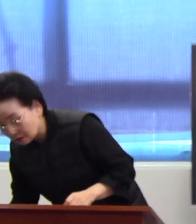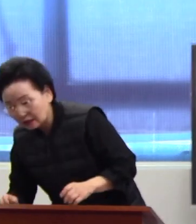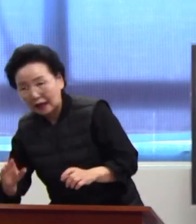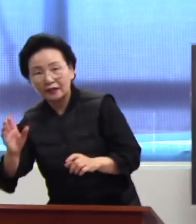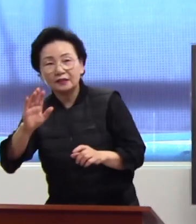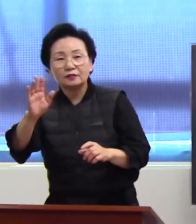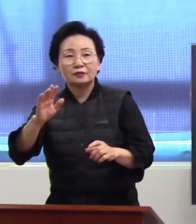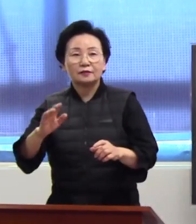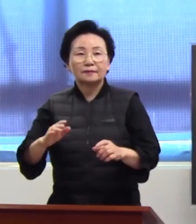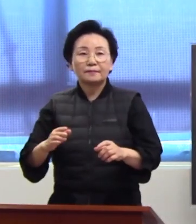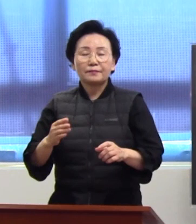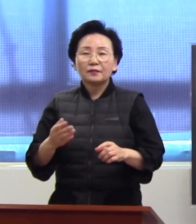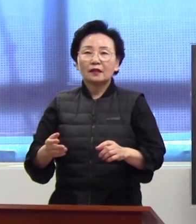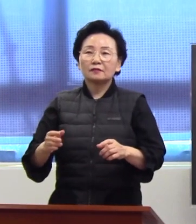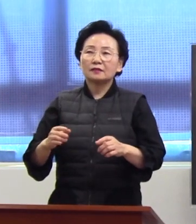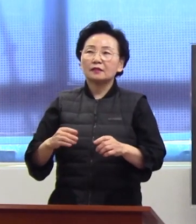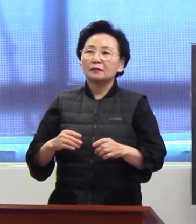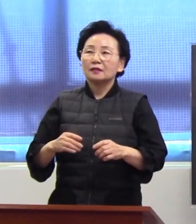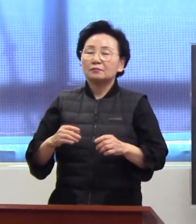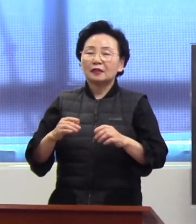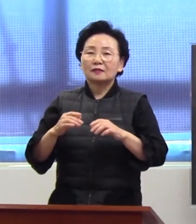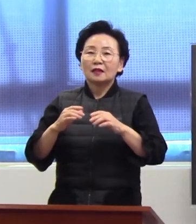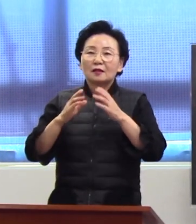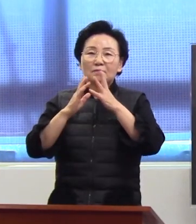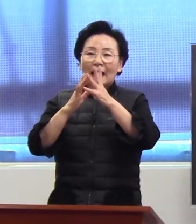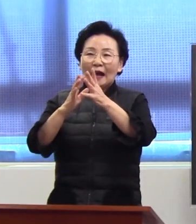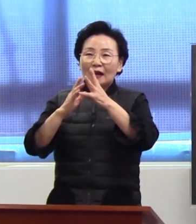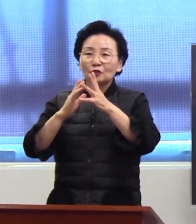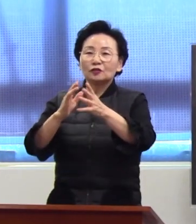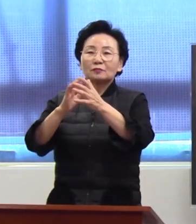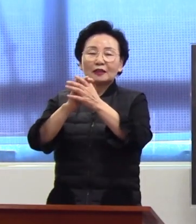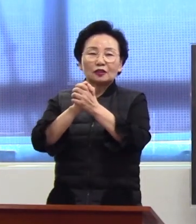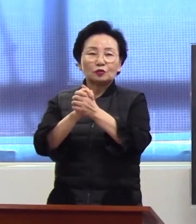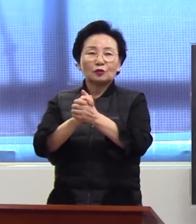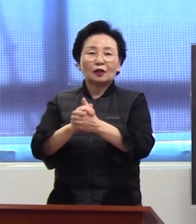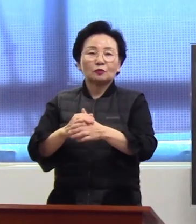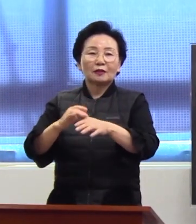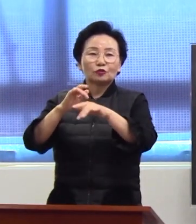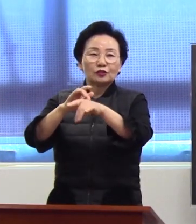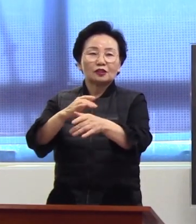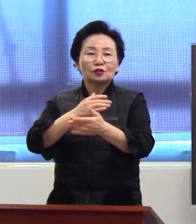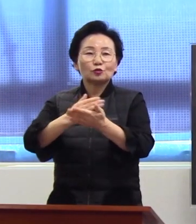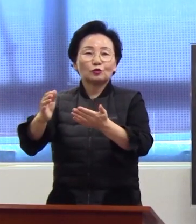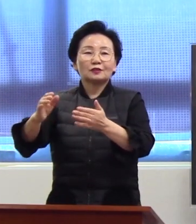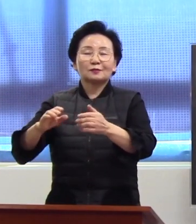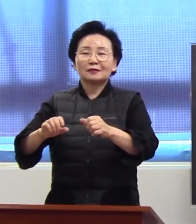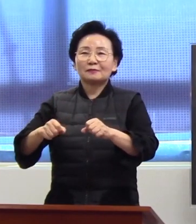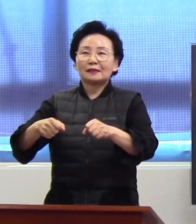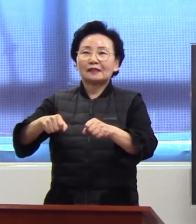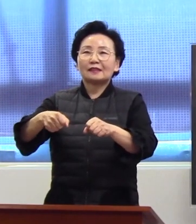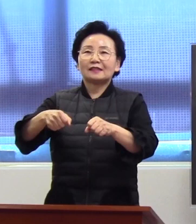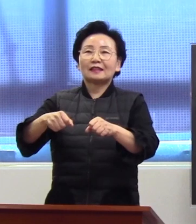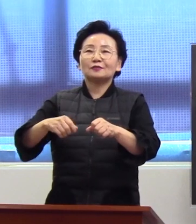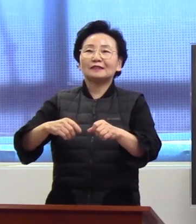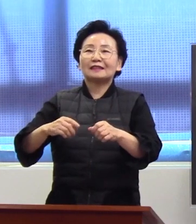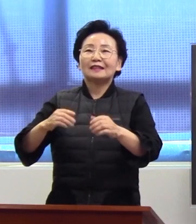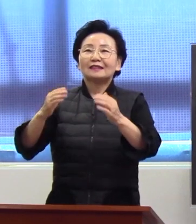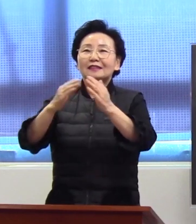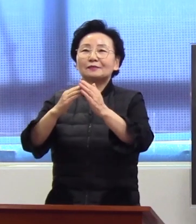그랬더니 아니에요. 그래서 이제 막 방언으로 막 기도하고 막 귀신 쫓고 그러면서 막 타고 이제 집에